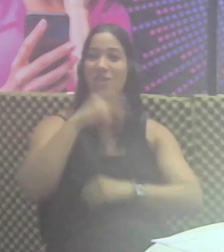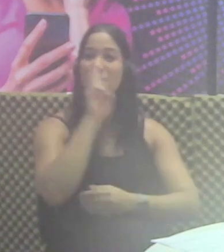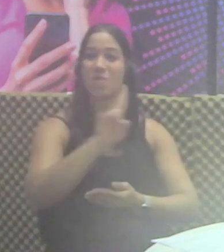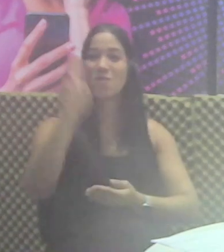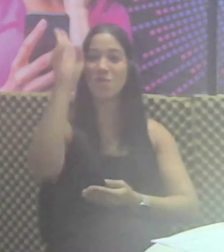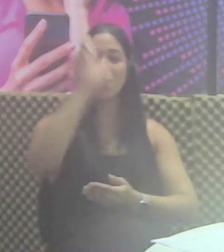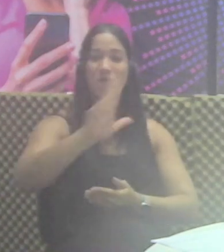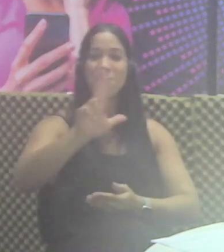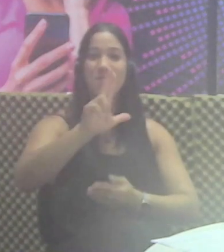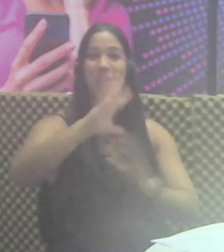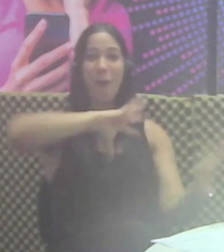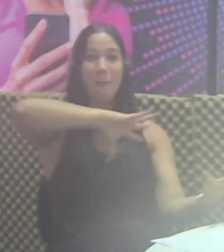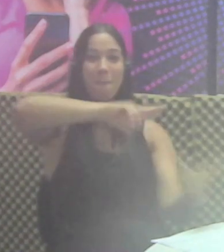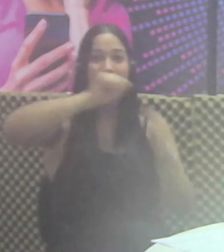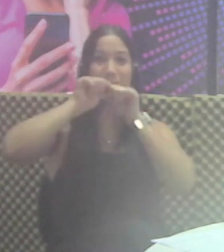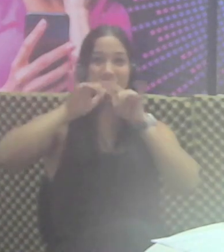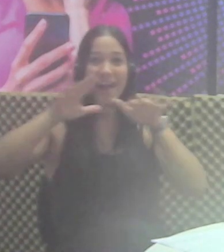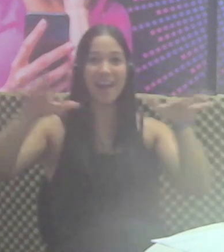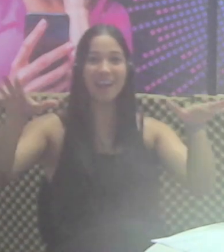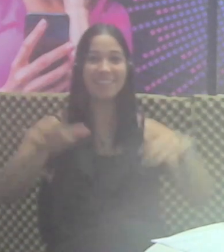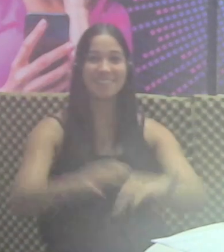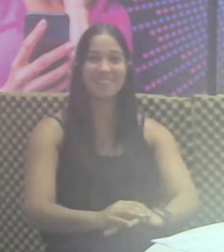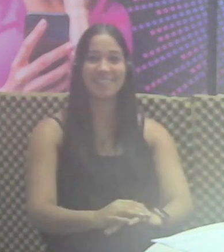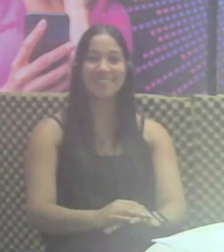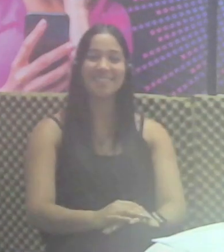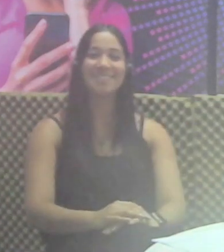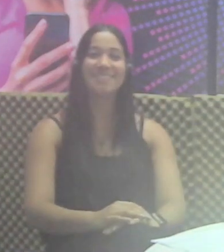Uberlândia para o mundo.